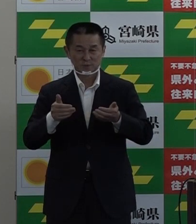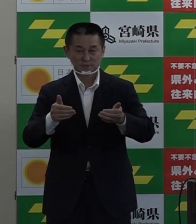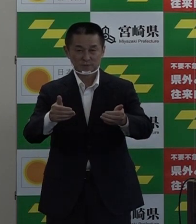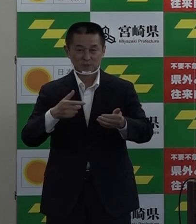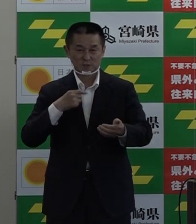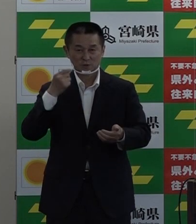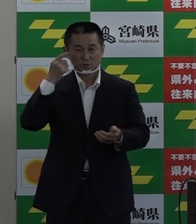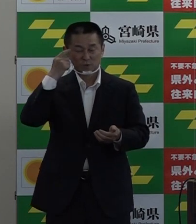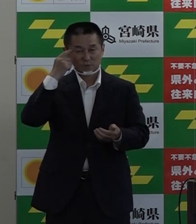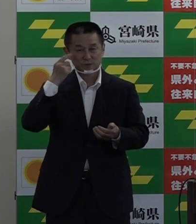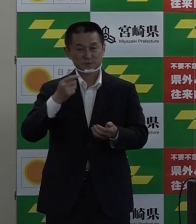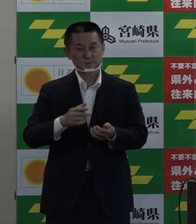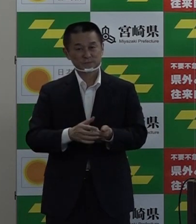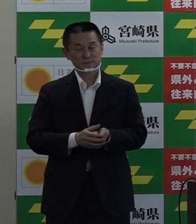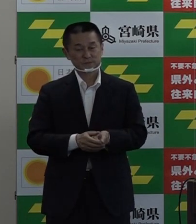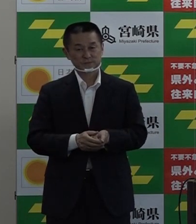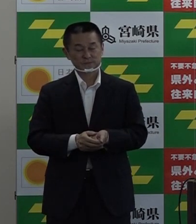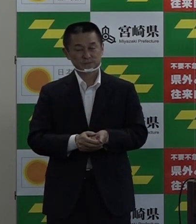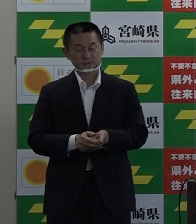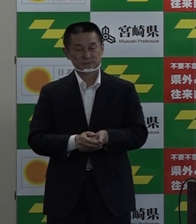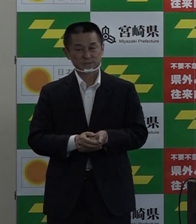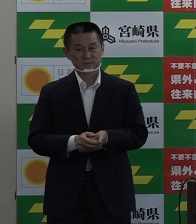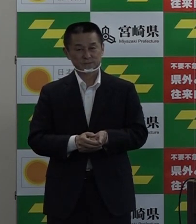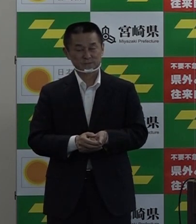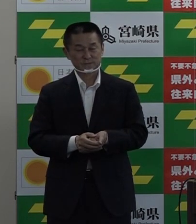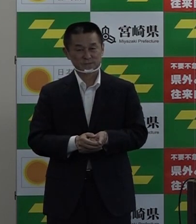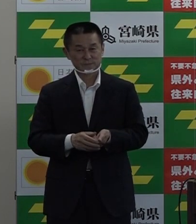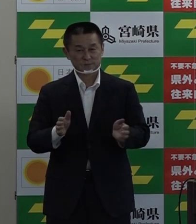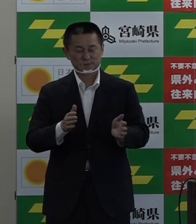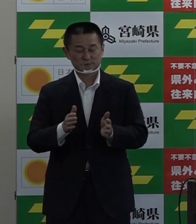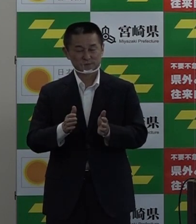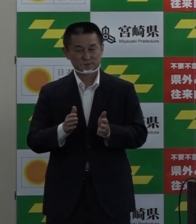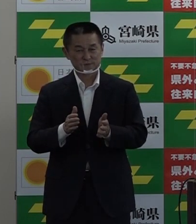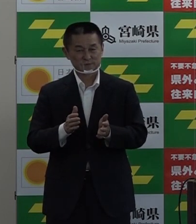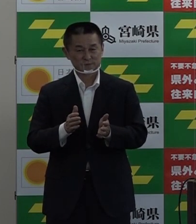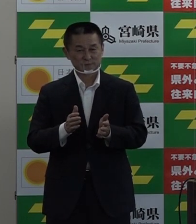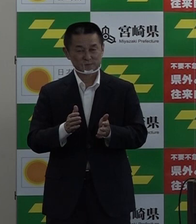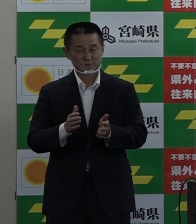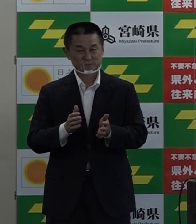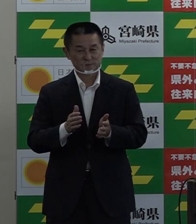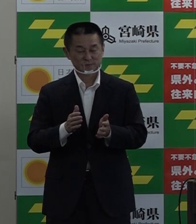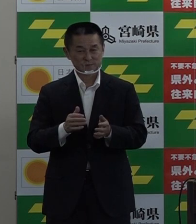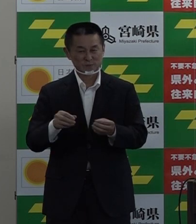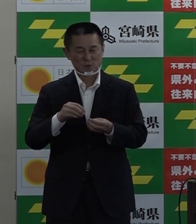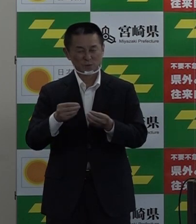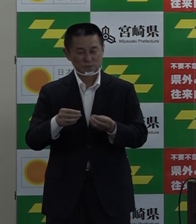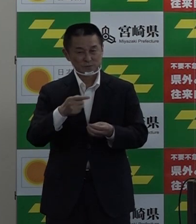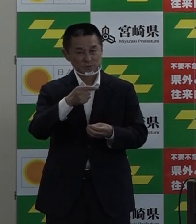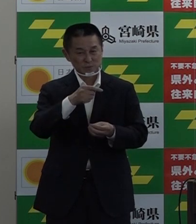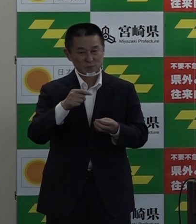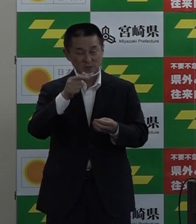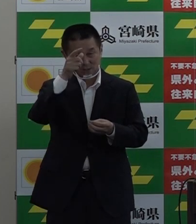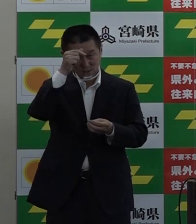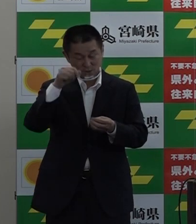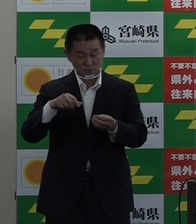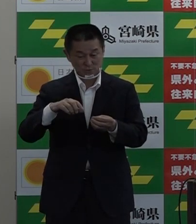えております。それからすでにオレンジ検疫の段階でお願いをしているこういったことをですね